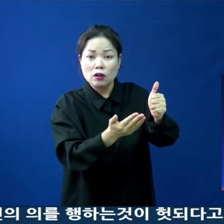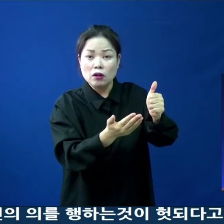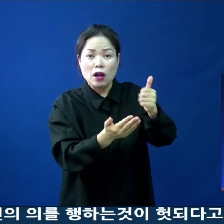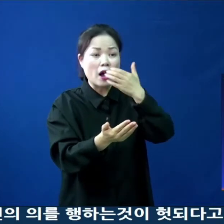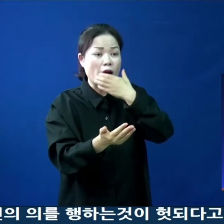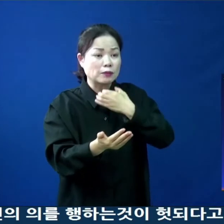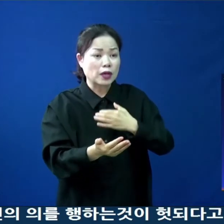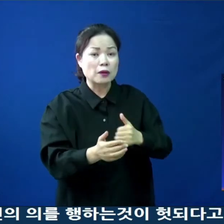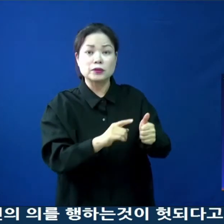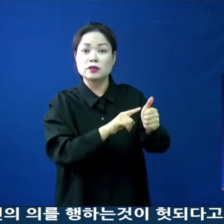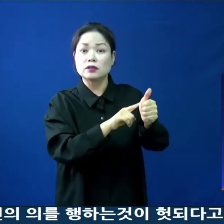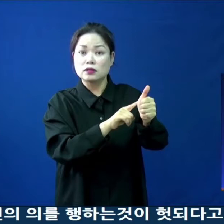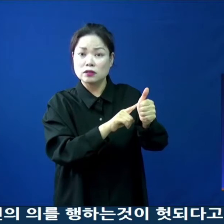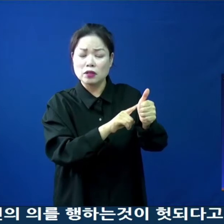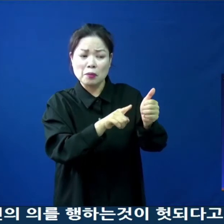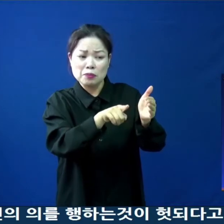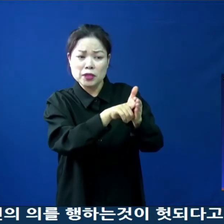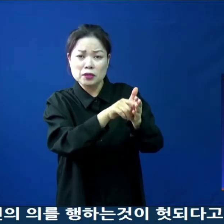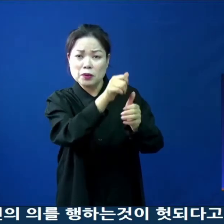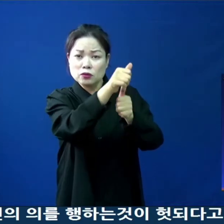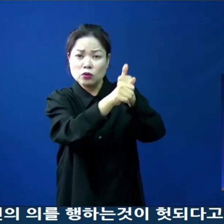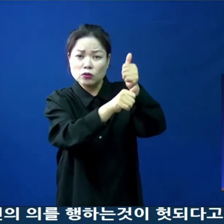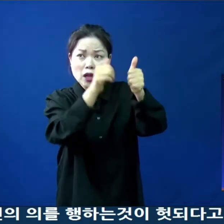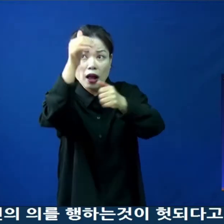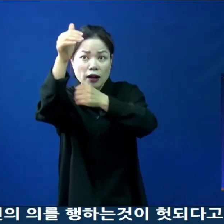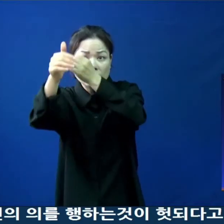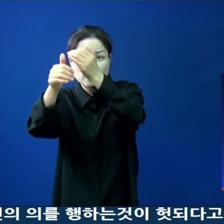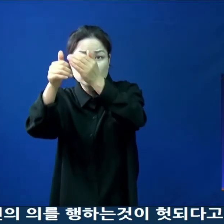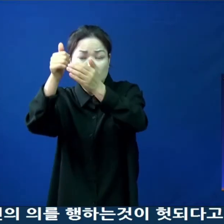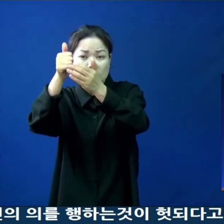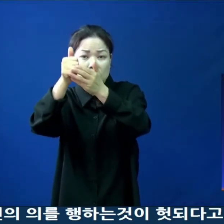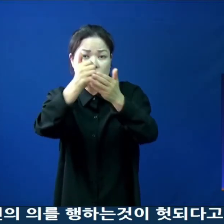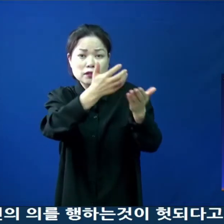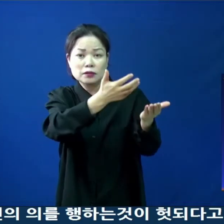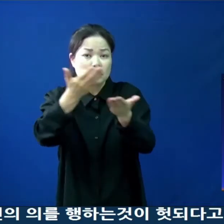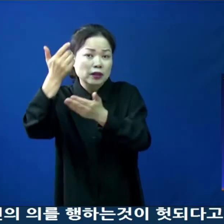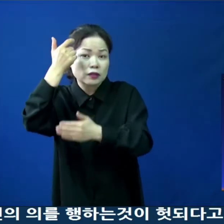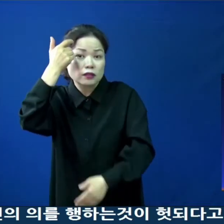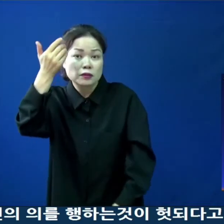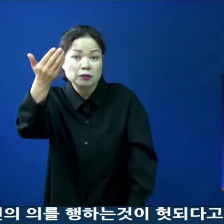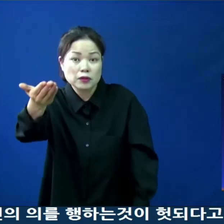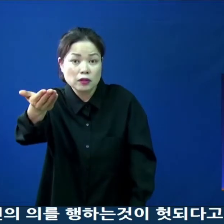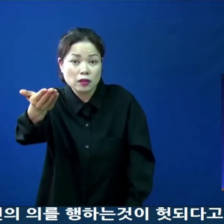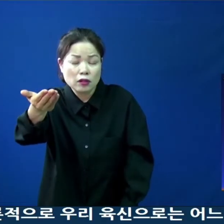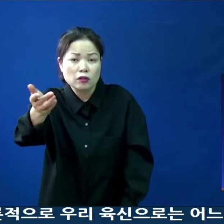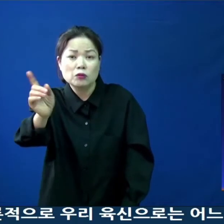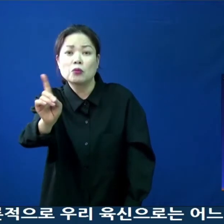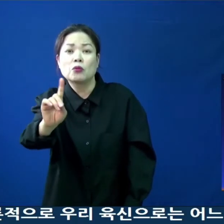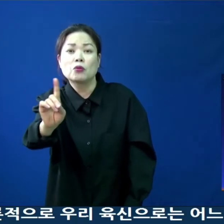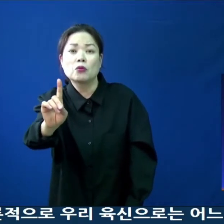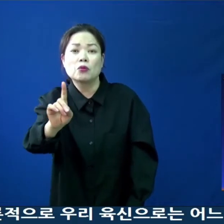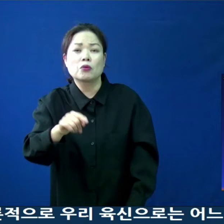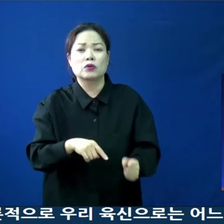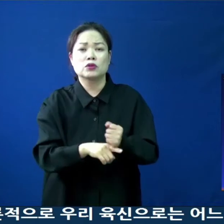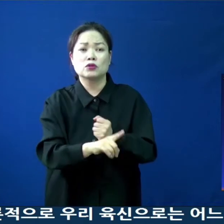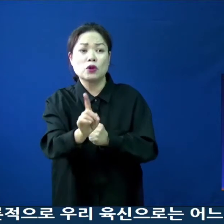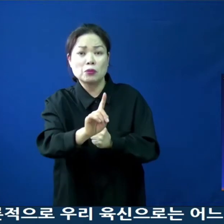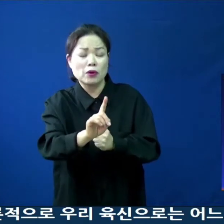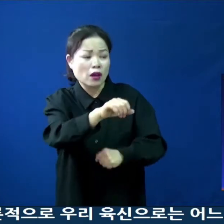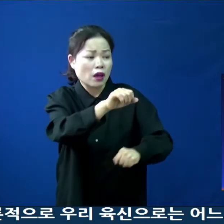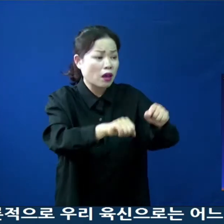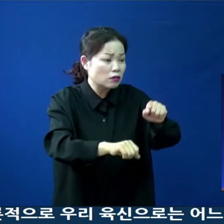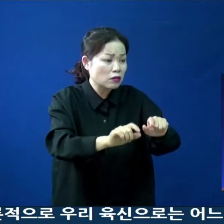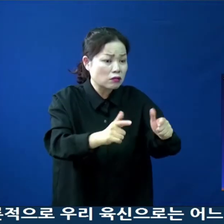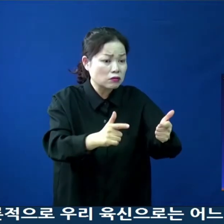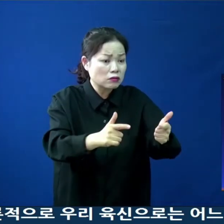어떻게 아브라함은 믿음의 조상으로서 하나님께 받아들여졌습니까? 그 이유가 뭐예요? 행위가 아니면